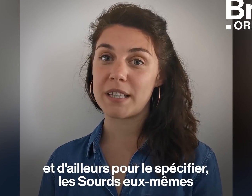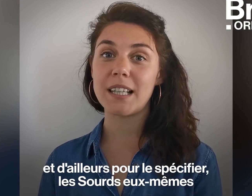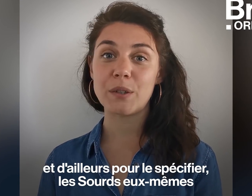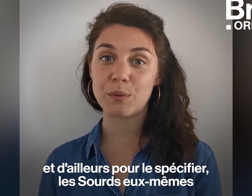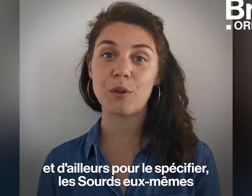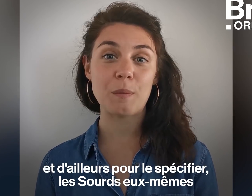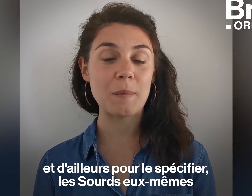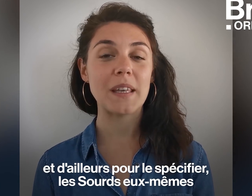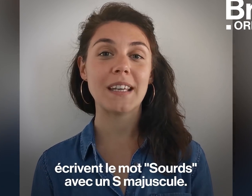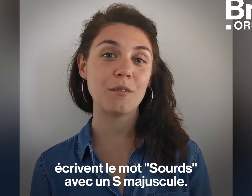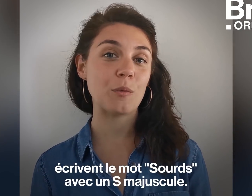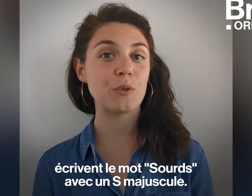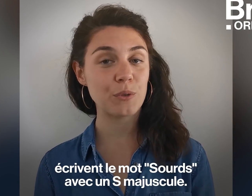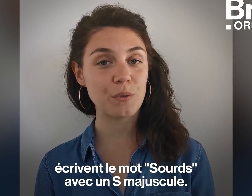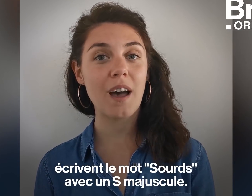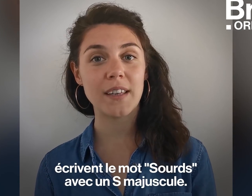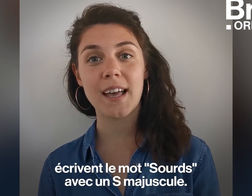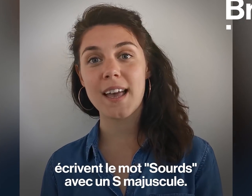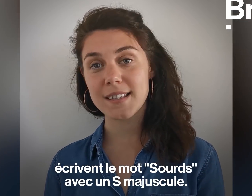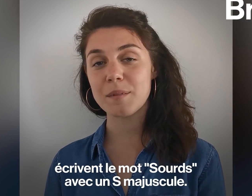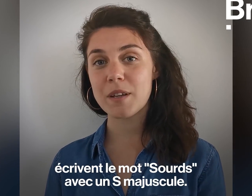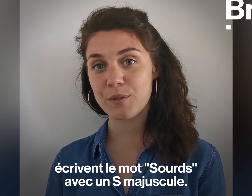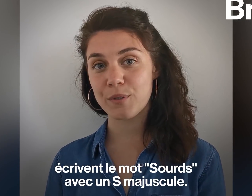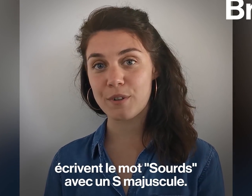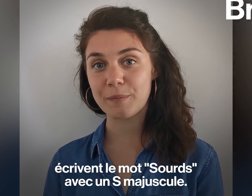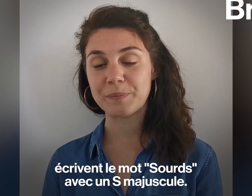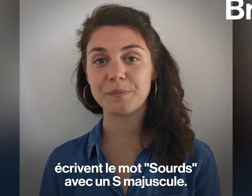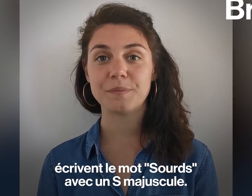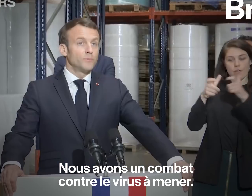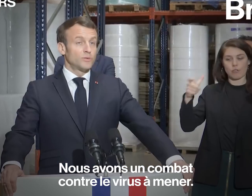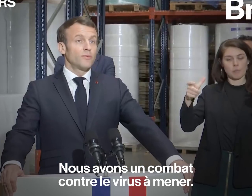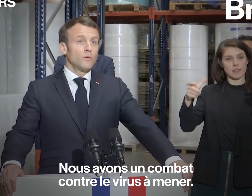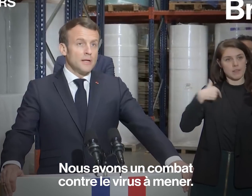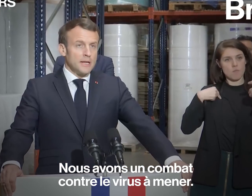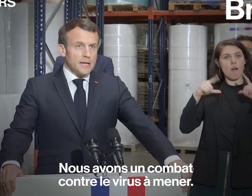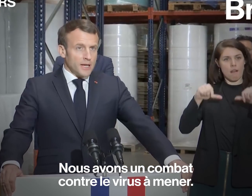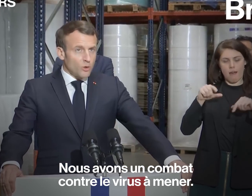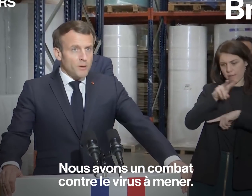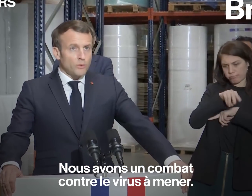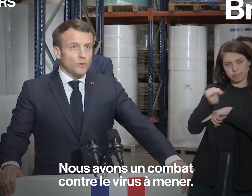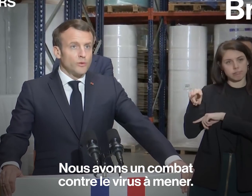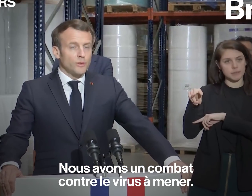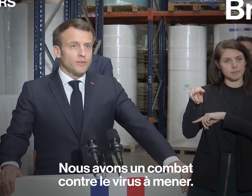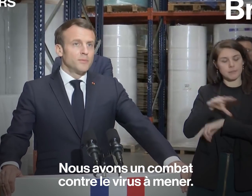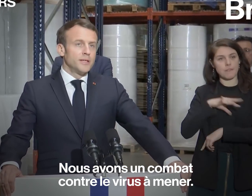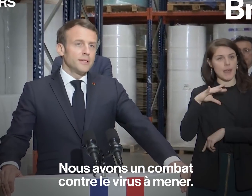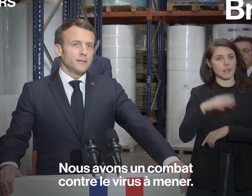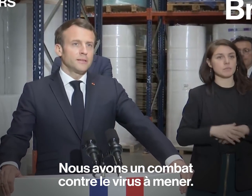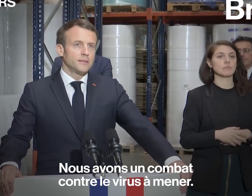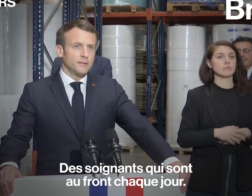les sourds eux-mêmes écrivent le mot sourd avec un S majuscule. Nous avons un combat contre le virus à mener,